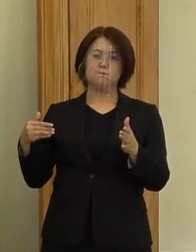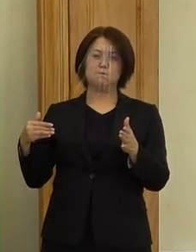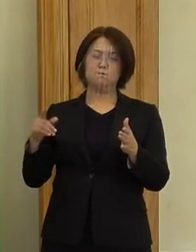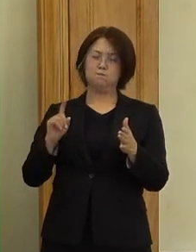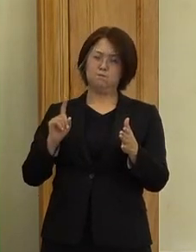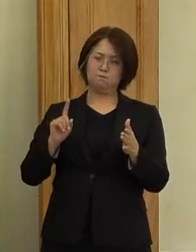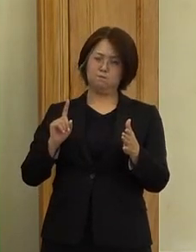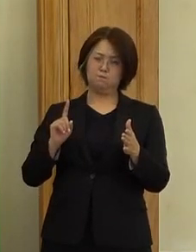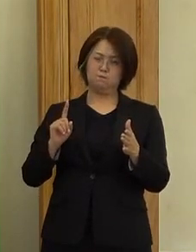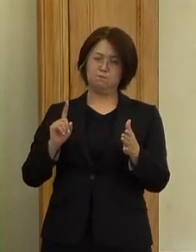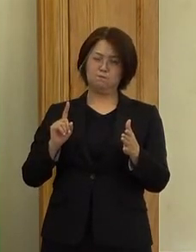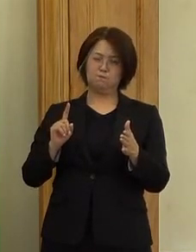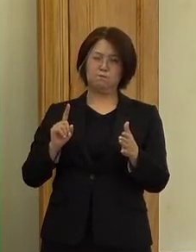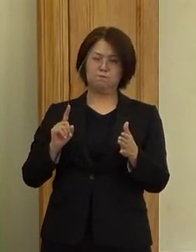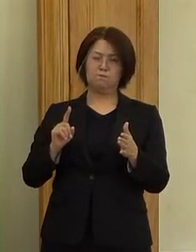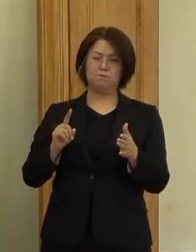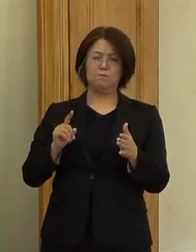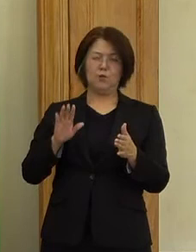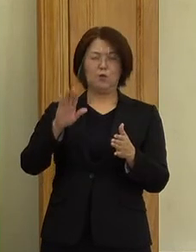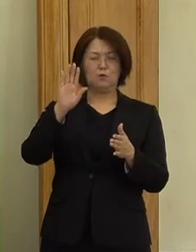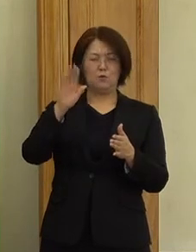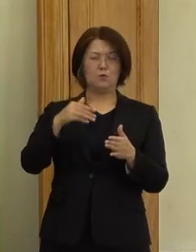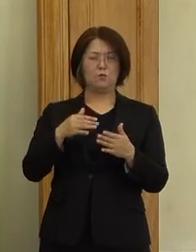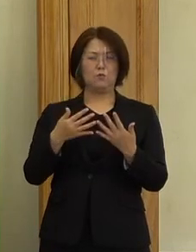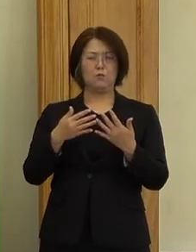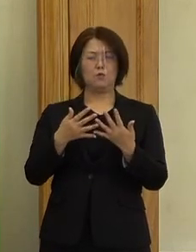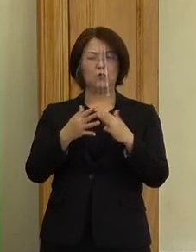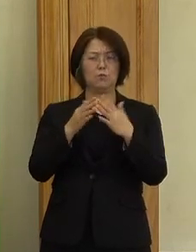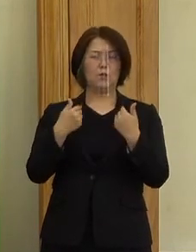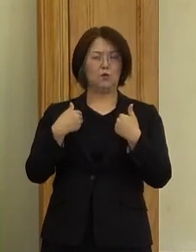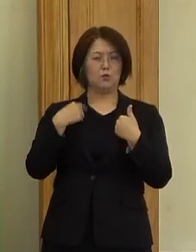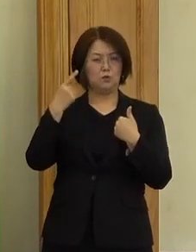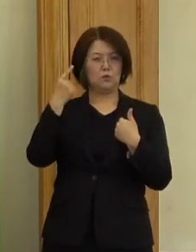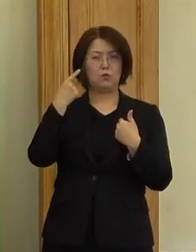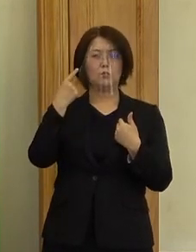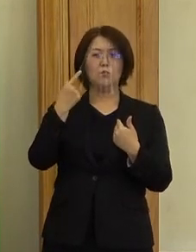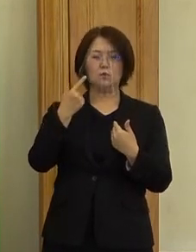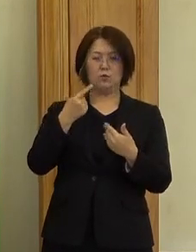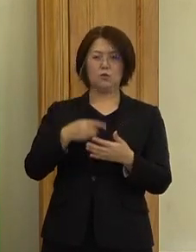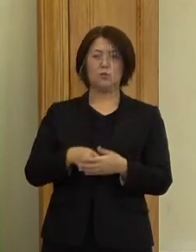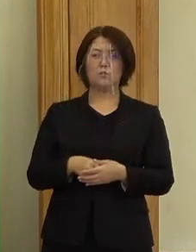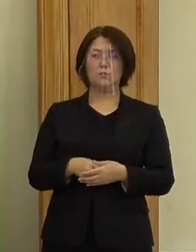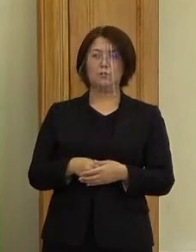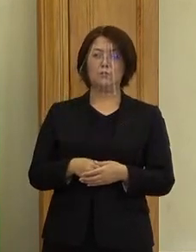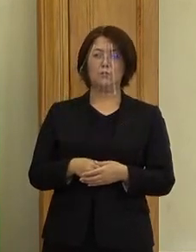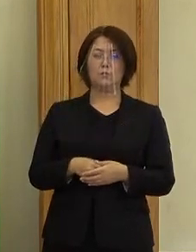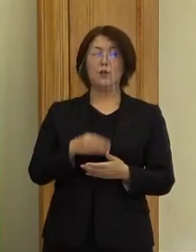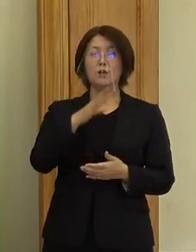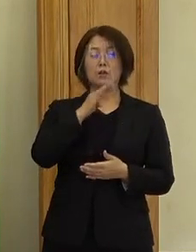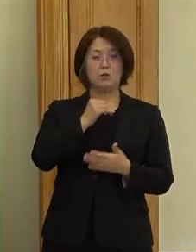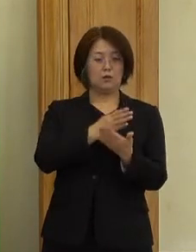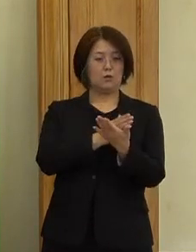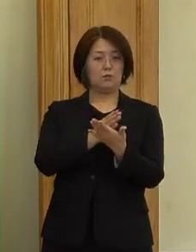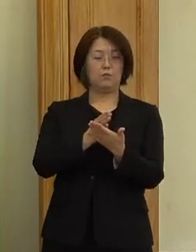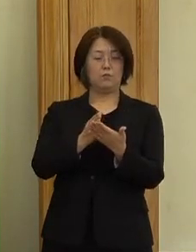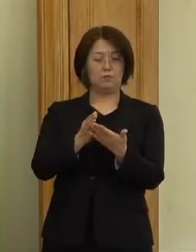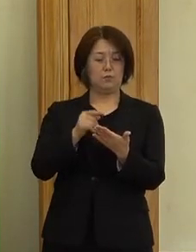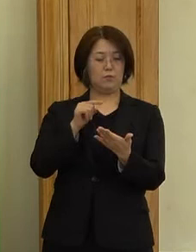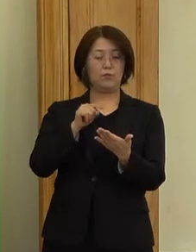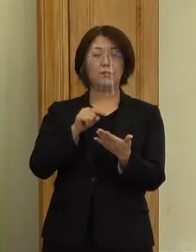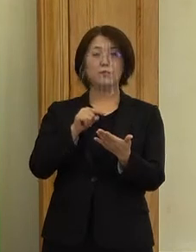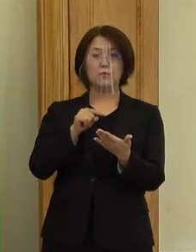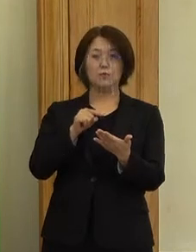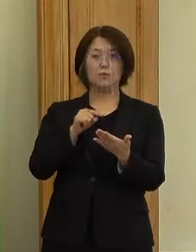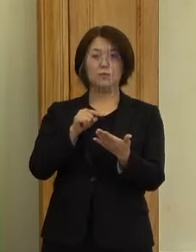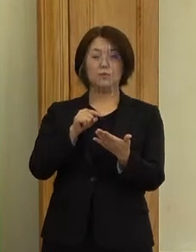なんて言いますか、先があるなというふうには考えています。で、この年代別を見ますと、やはりこ